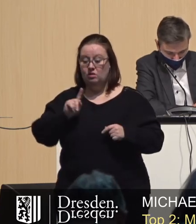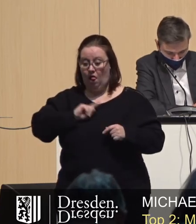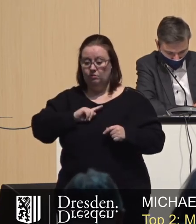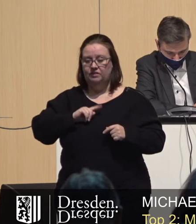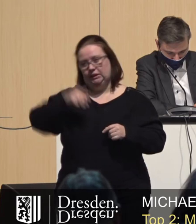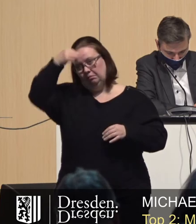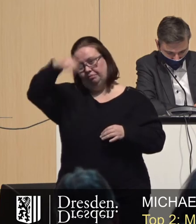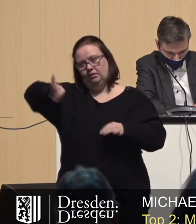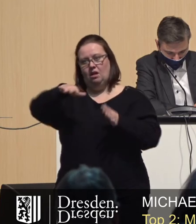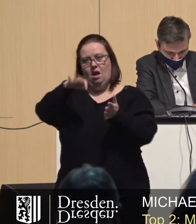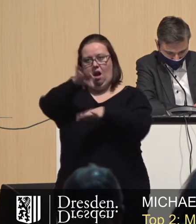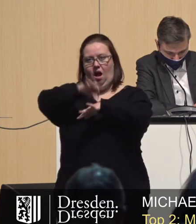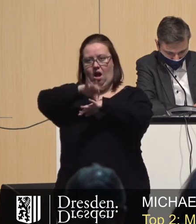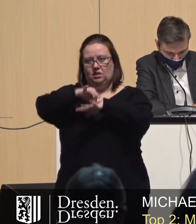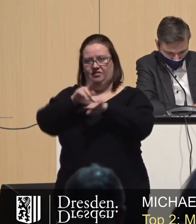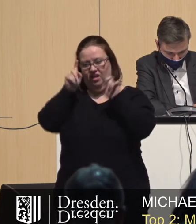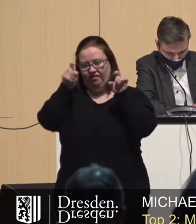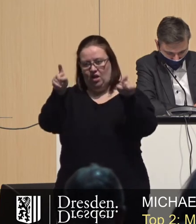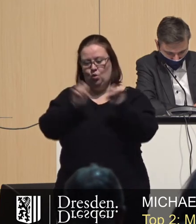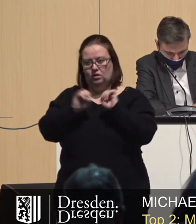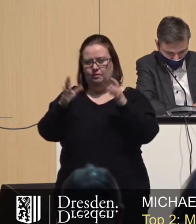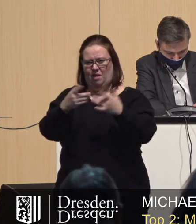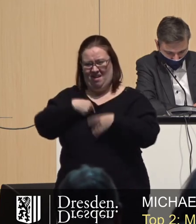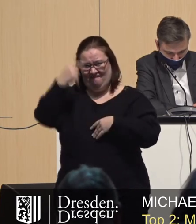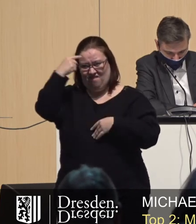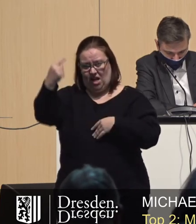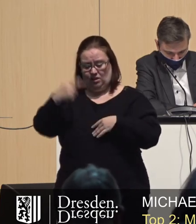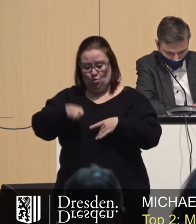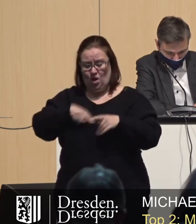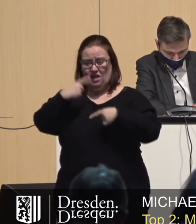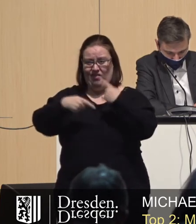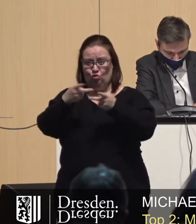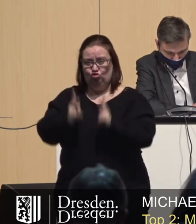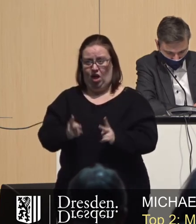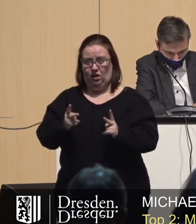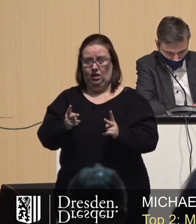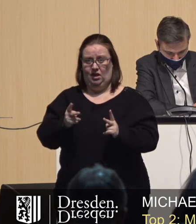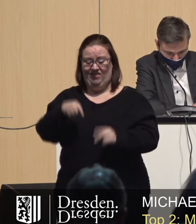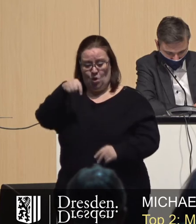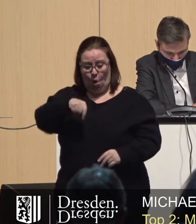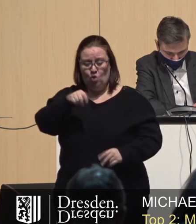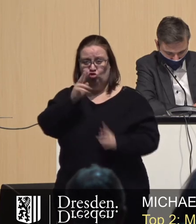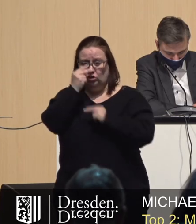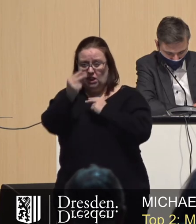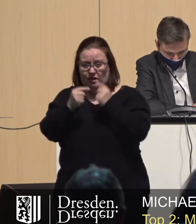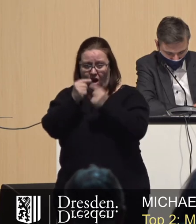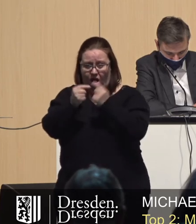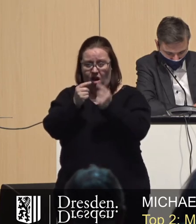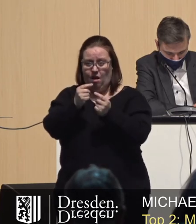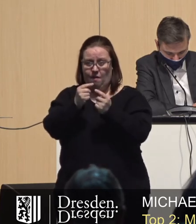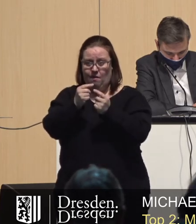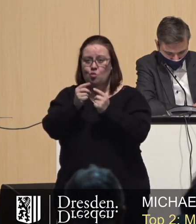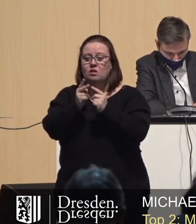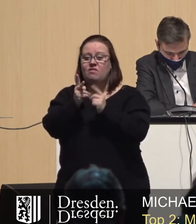sein. Wir wissen aber, dass eine Entwicklung in einer Stadt, die heute zu sehen ist, nicht